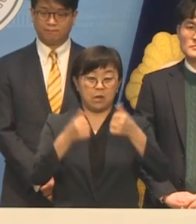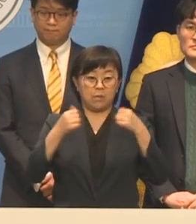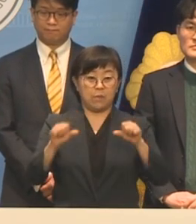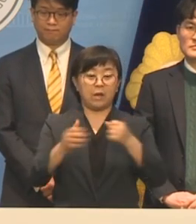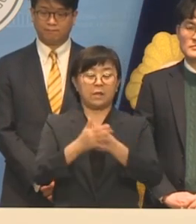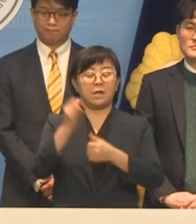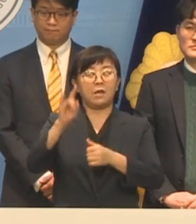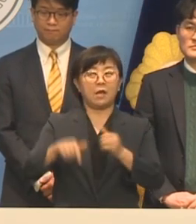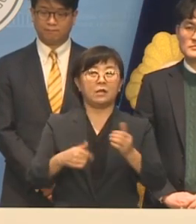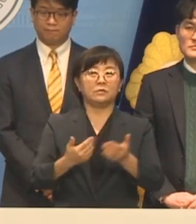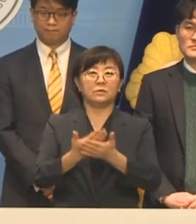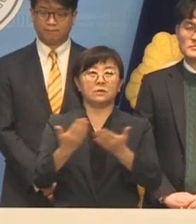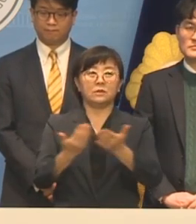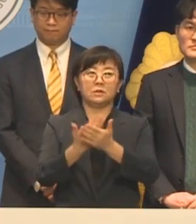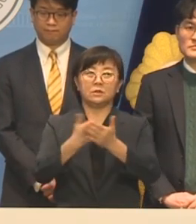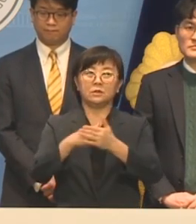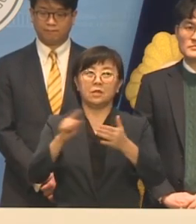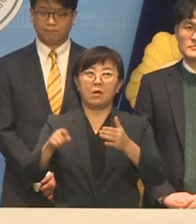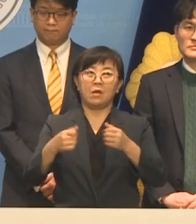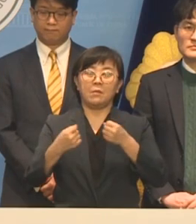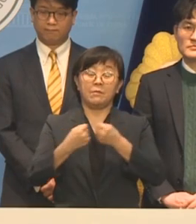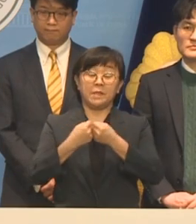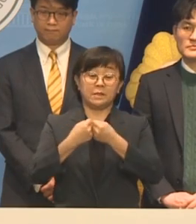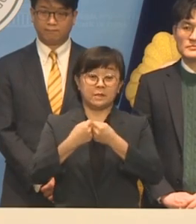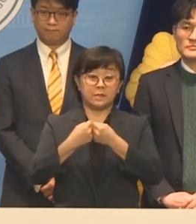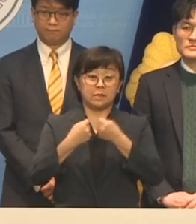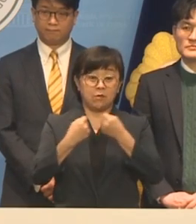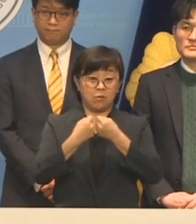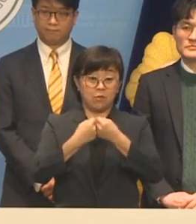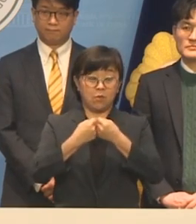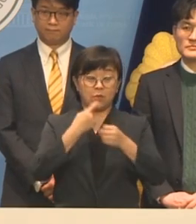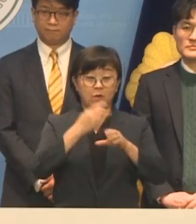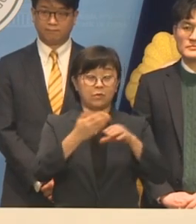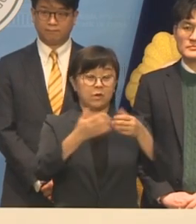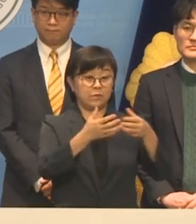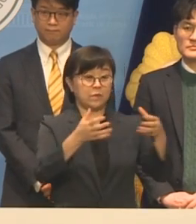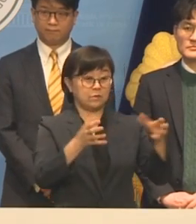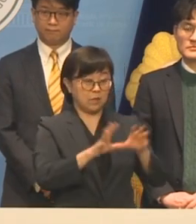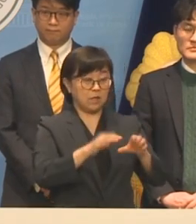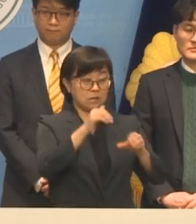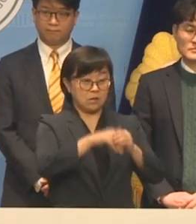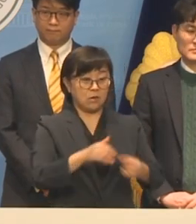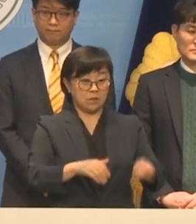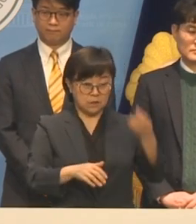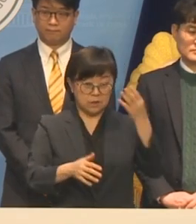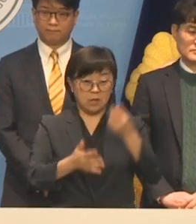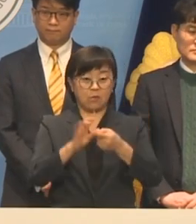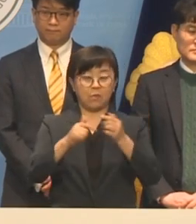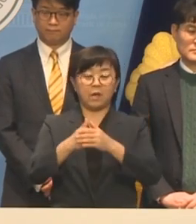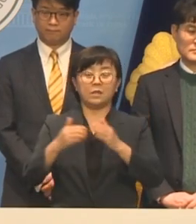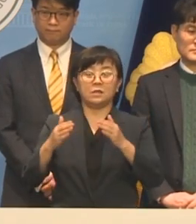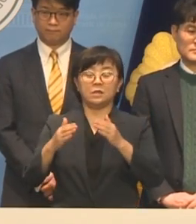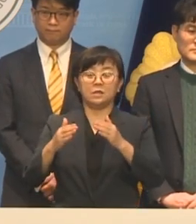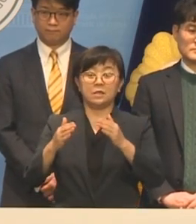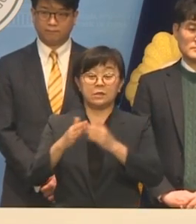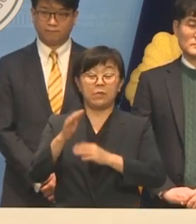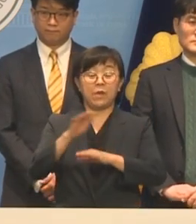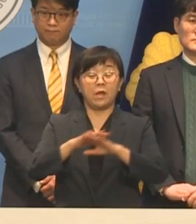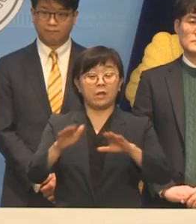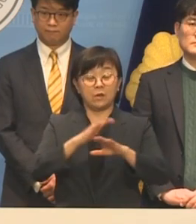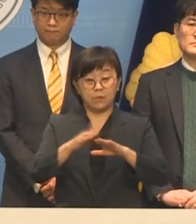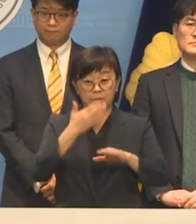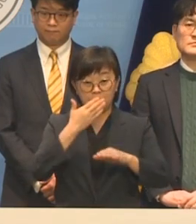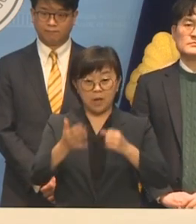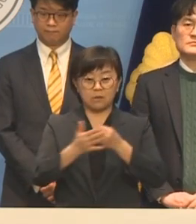핵진흥, 불통의 정치에 맞서 싸우는 동시에 이것이 더불어민주당의 총선 승리와 재집권으로 해결될 수 있으리라는